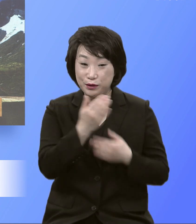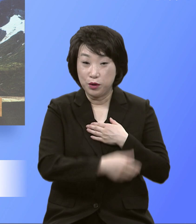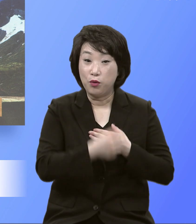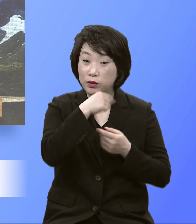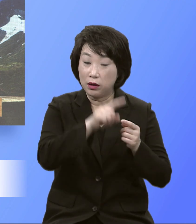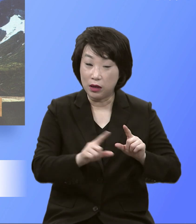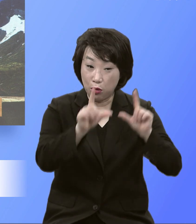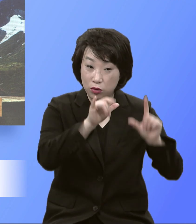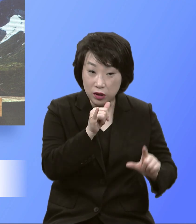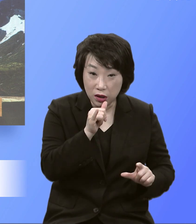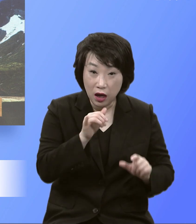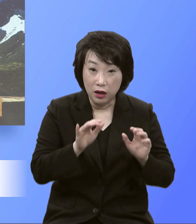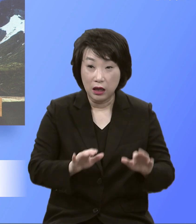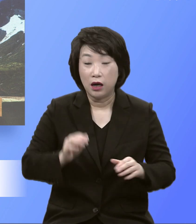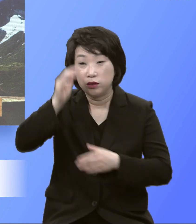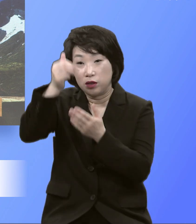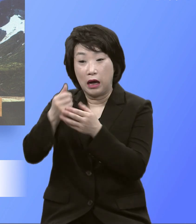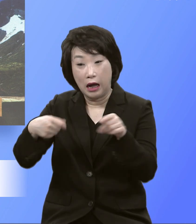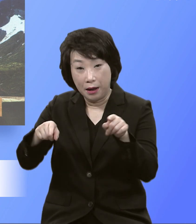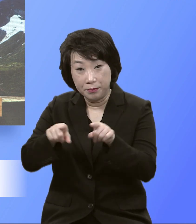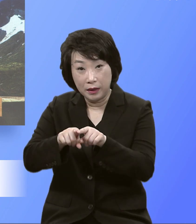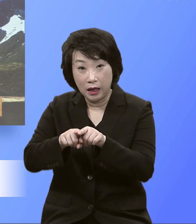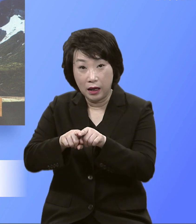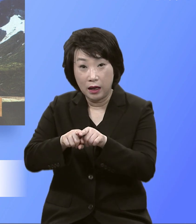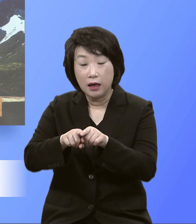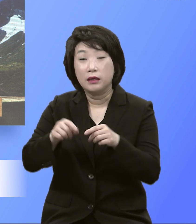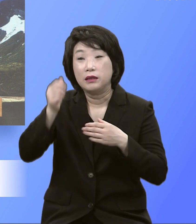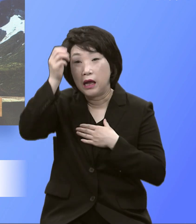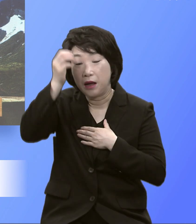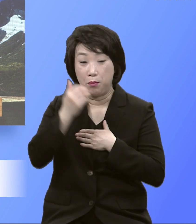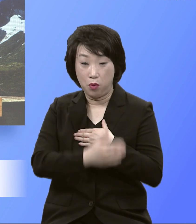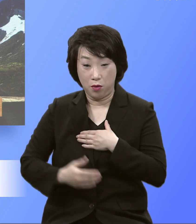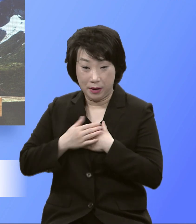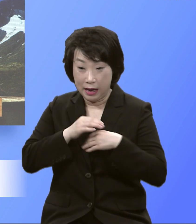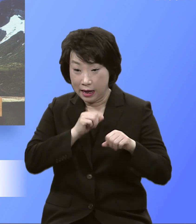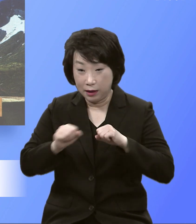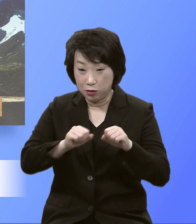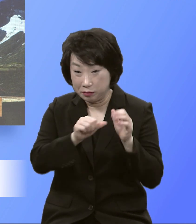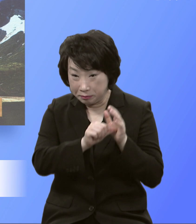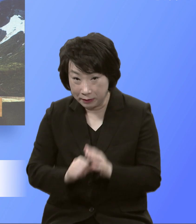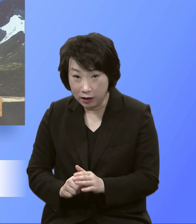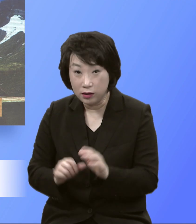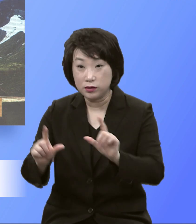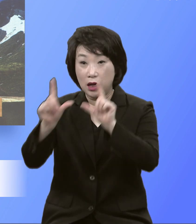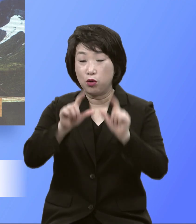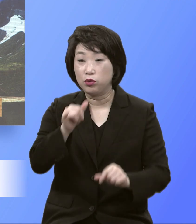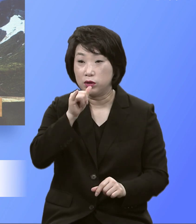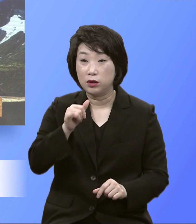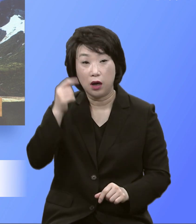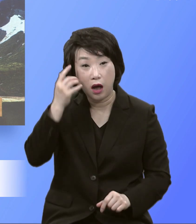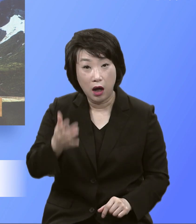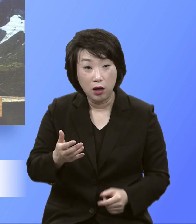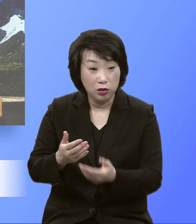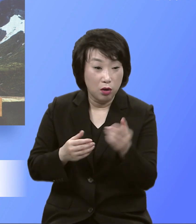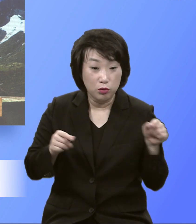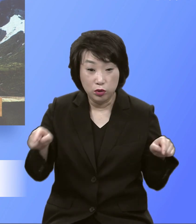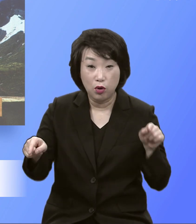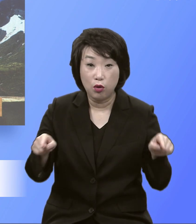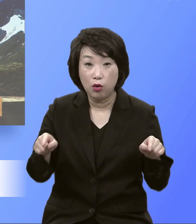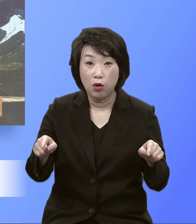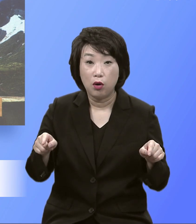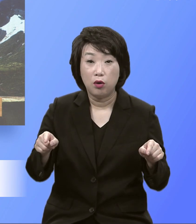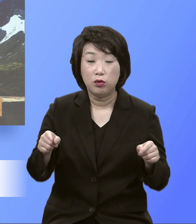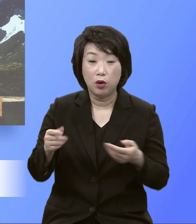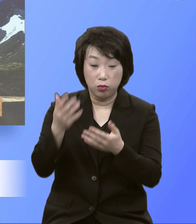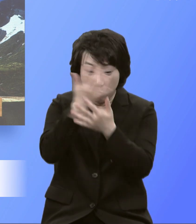육신대로 사는지 성령으로 내 몸의 행실을 제고하고 죽이며 사는지, 이